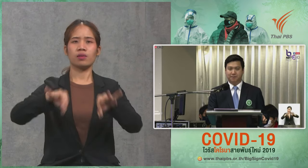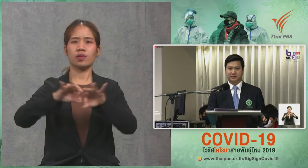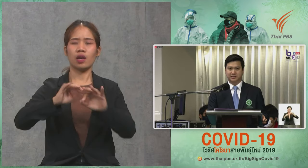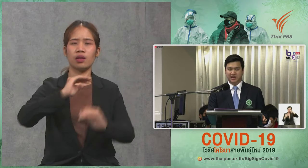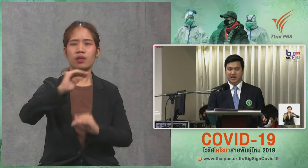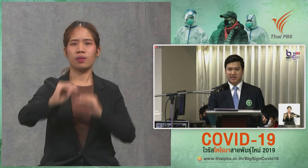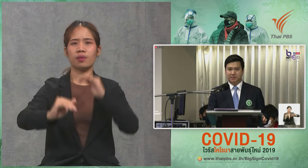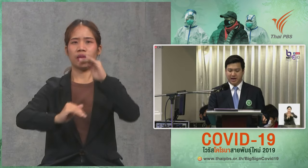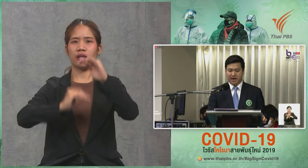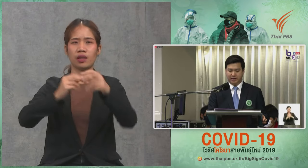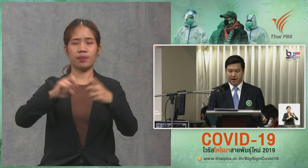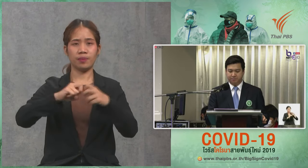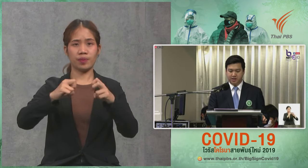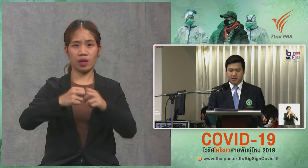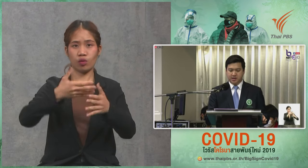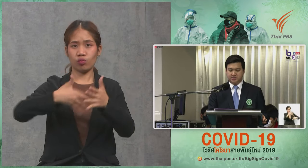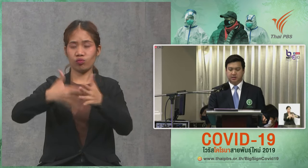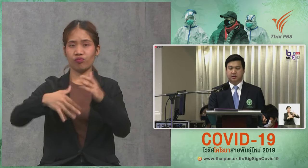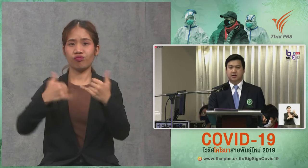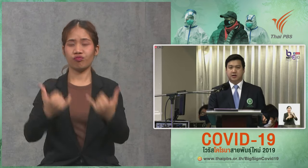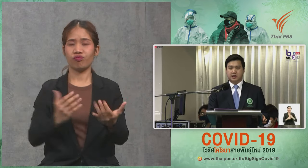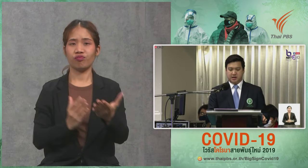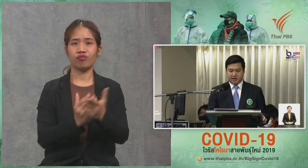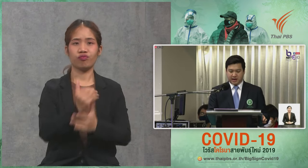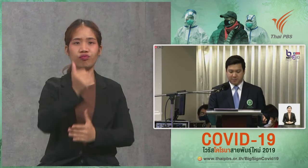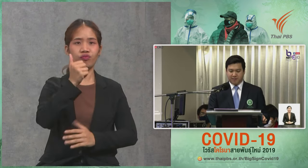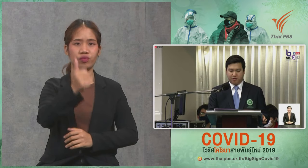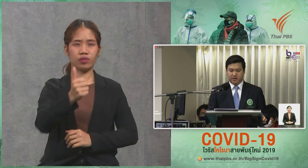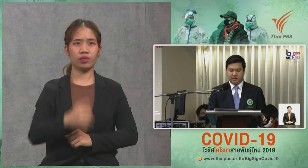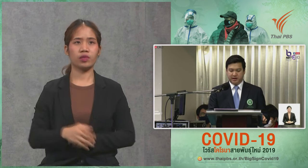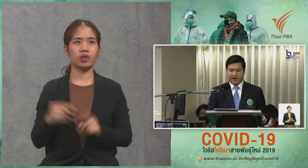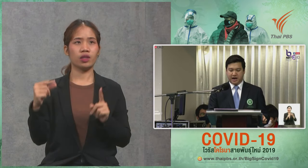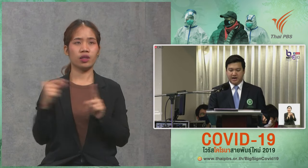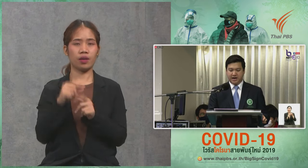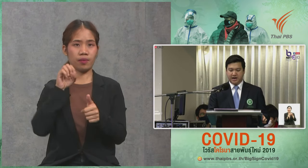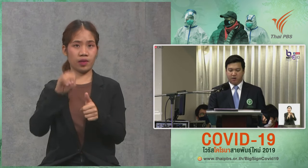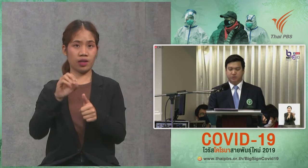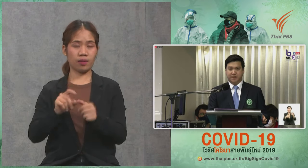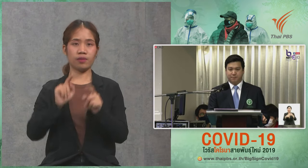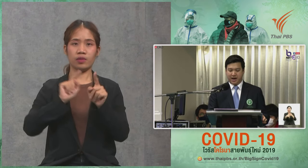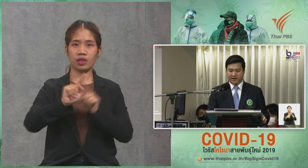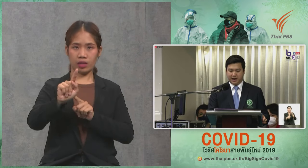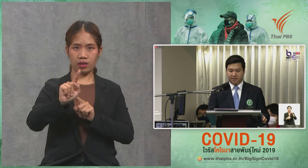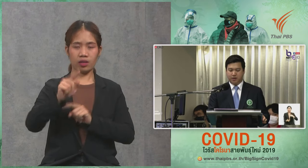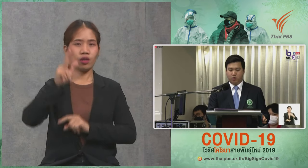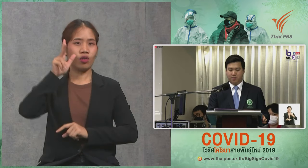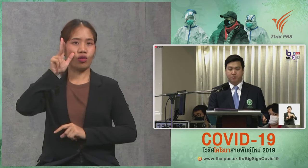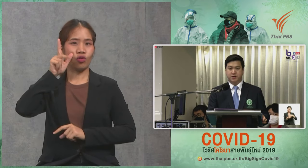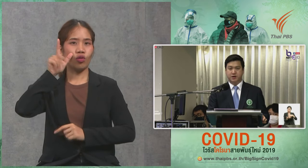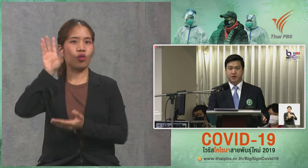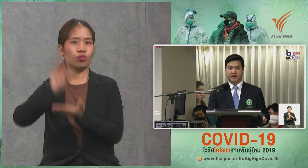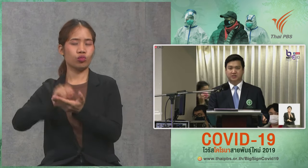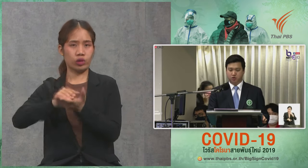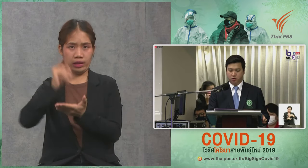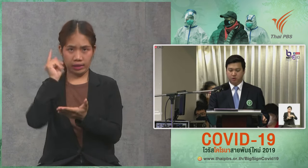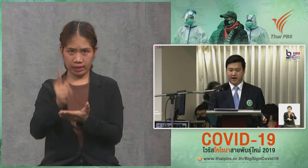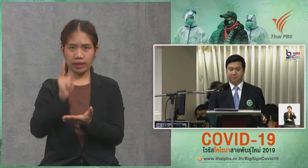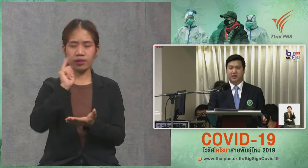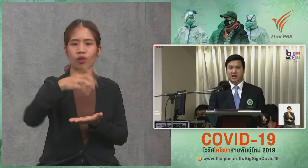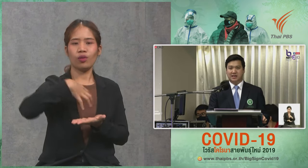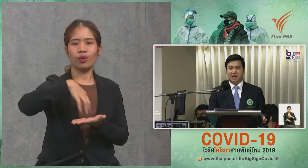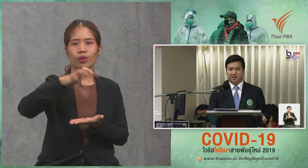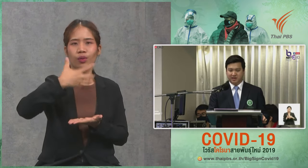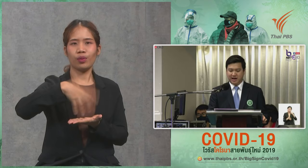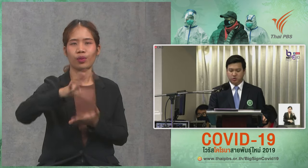ทศชาติผ่านสถานการณ์นี้ไปได้นะครับซึ่งคำแนะนำข้อที่1 นะครับให้ข้อมูลจริงกับแพทย์นะครับให้ความร่วมมือในการสอบสวนโรคนะ